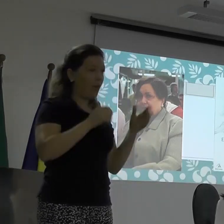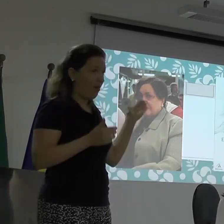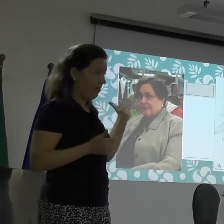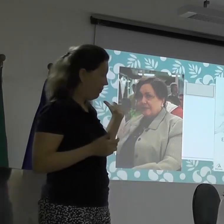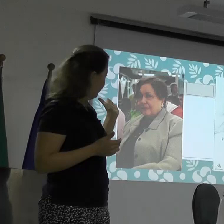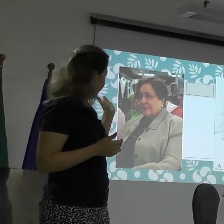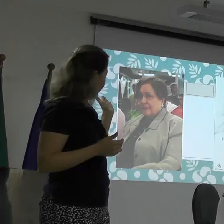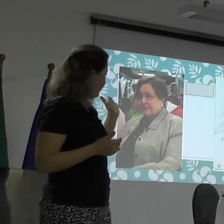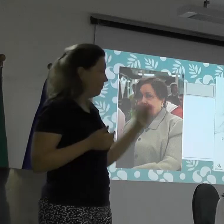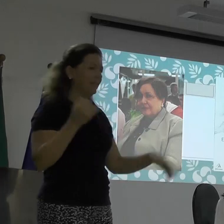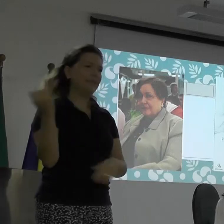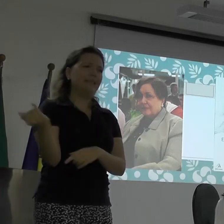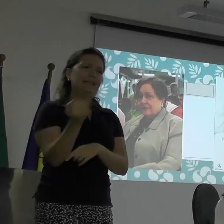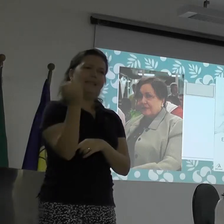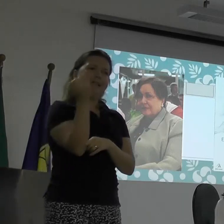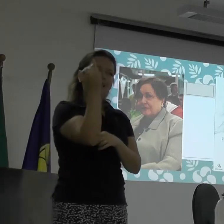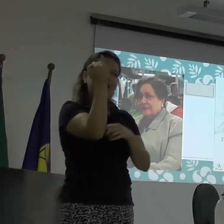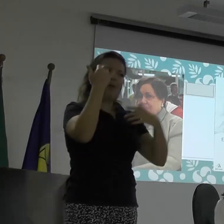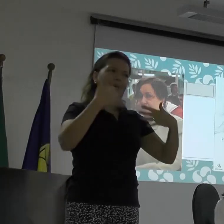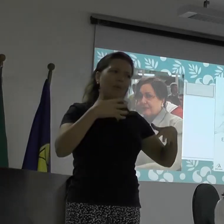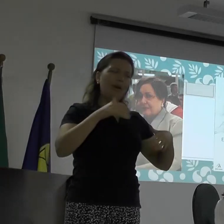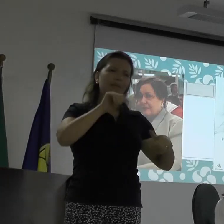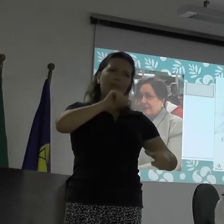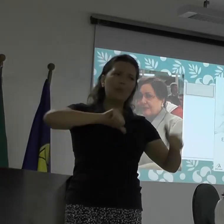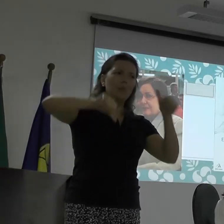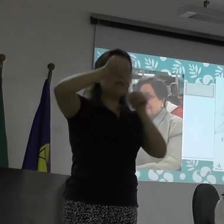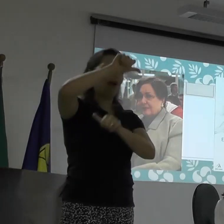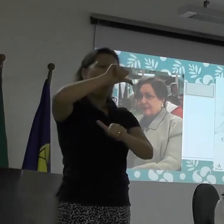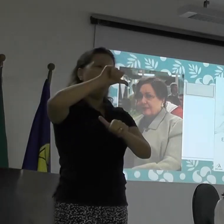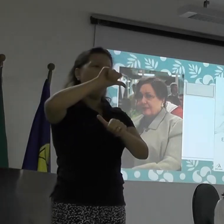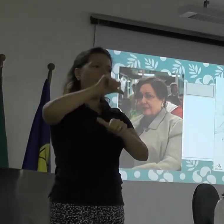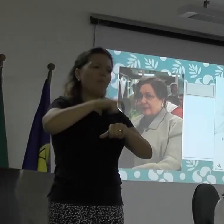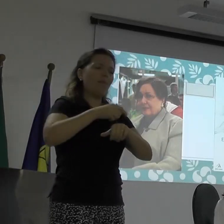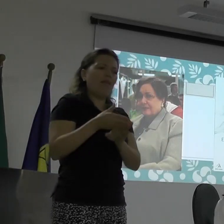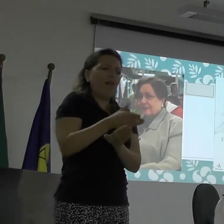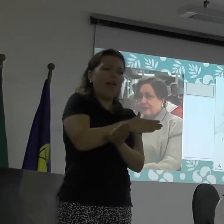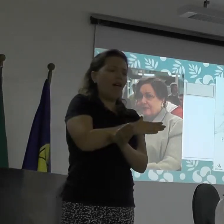foi de extrema importância para reverter a situação posta,